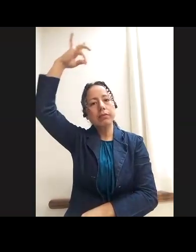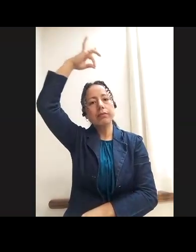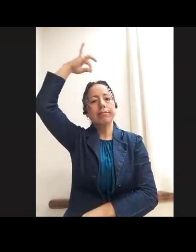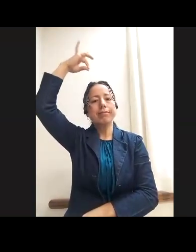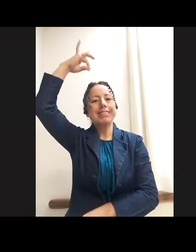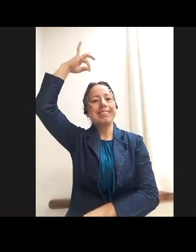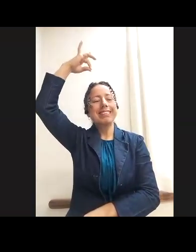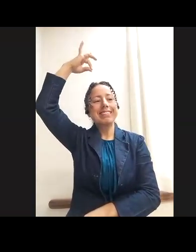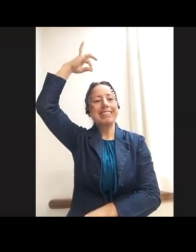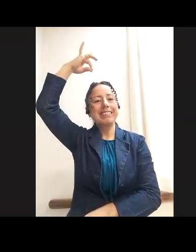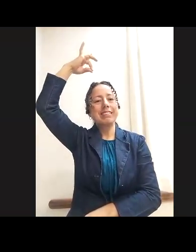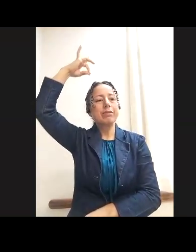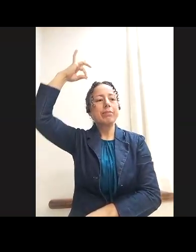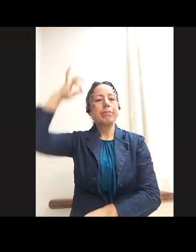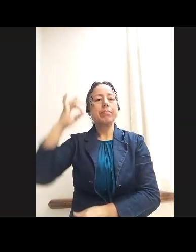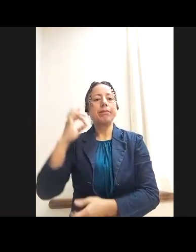santificação.